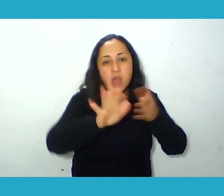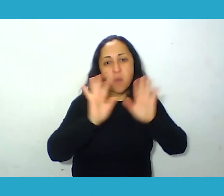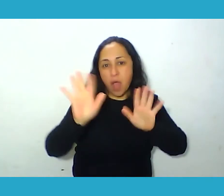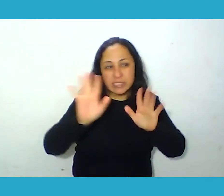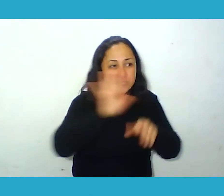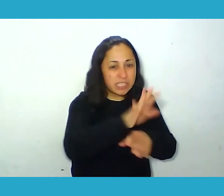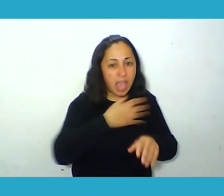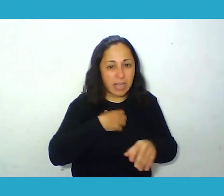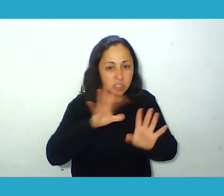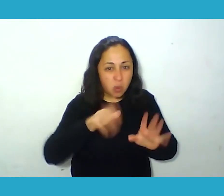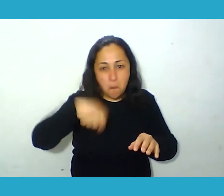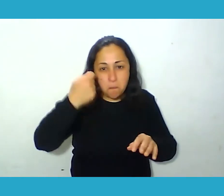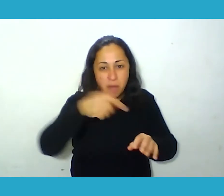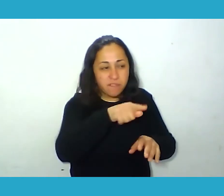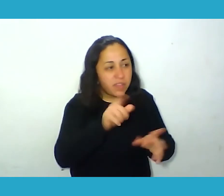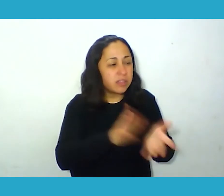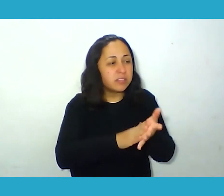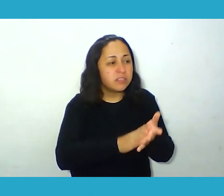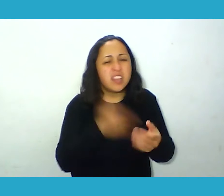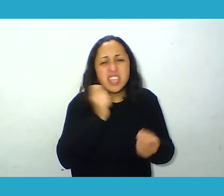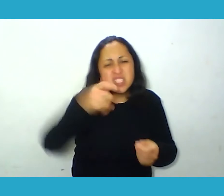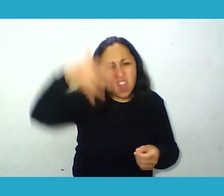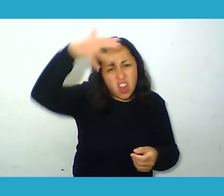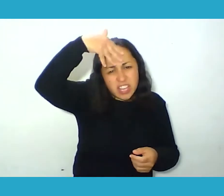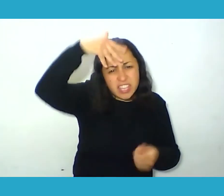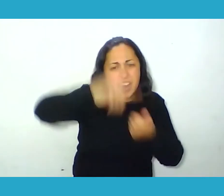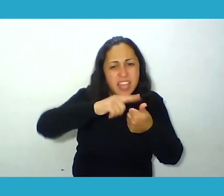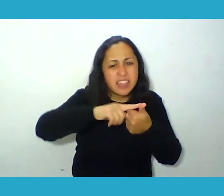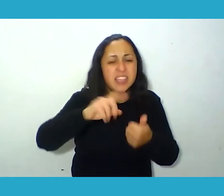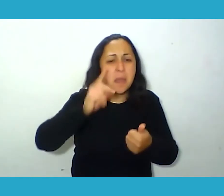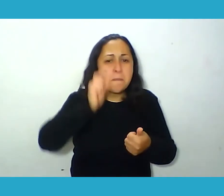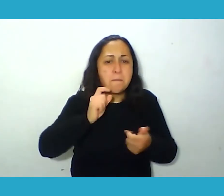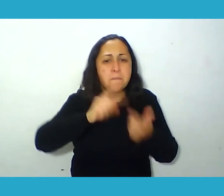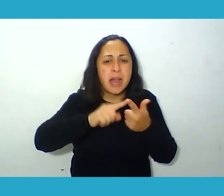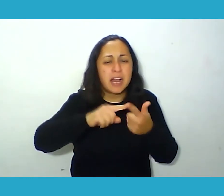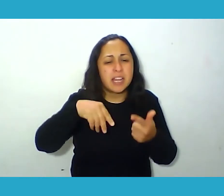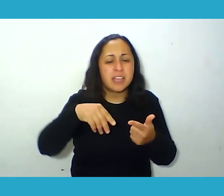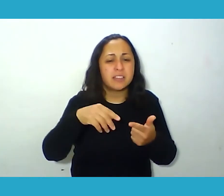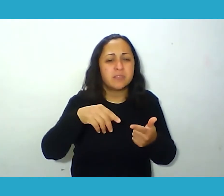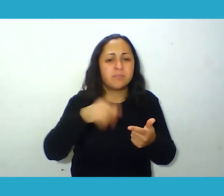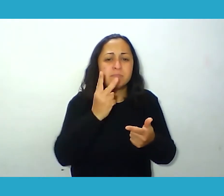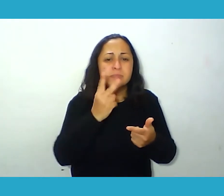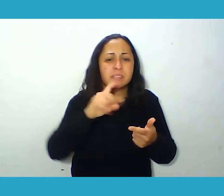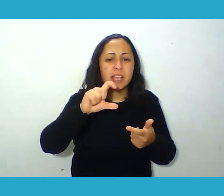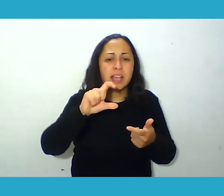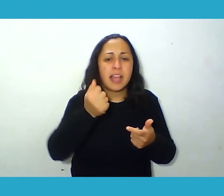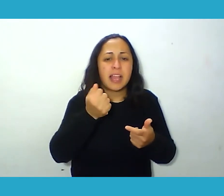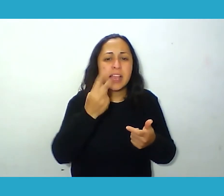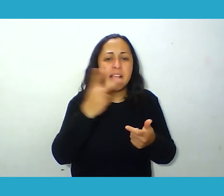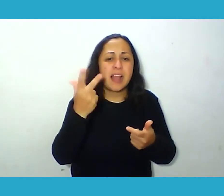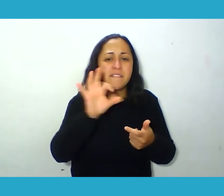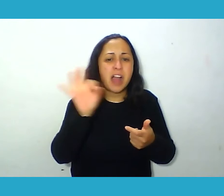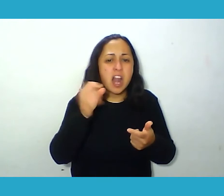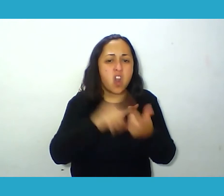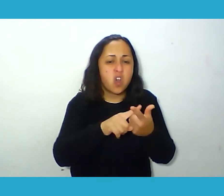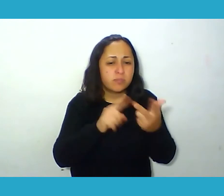negocio. ¿Quiénes son los Pagani, los Cavallo, los Giordano, los Schiaretti y los Macri? Y como son una mafia, tienen copado no solo el gobierno, sino también el